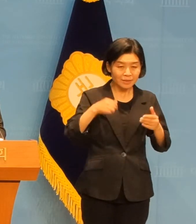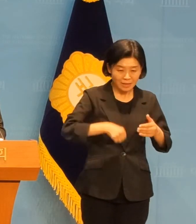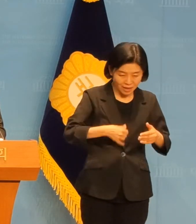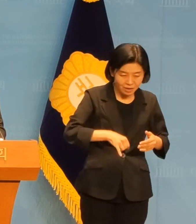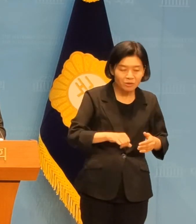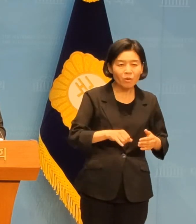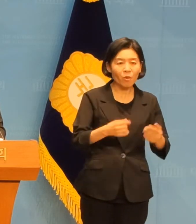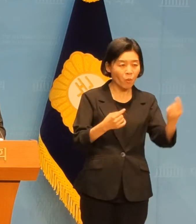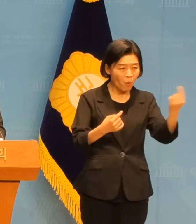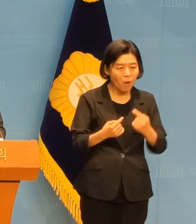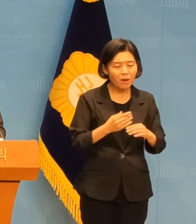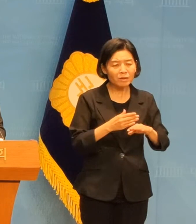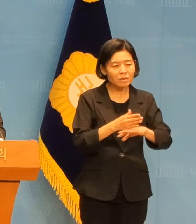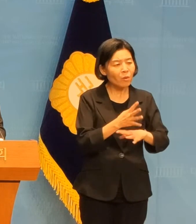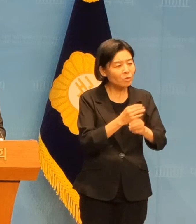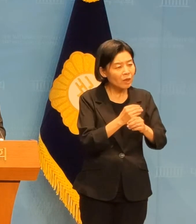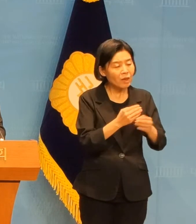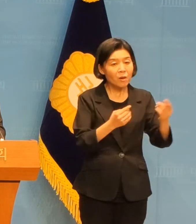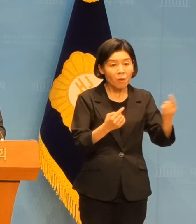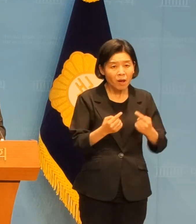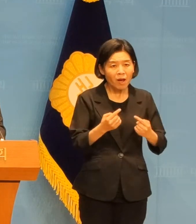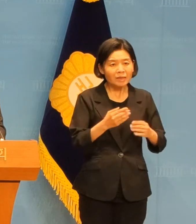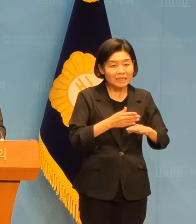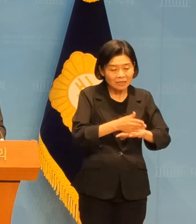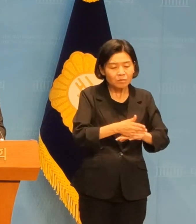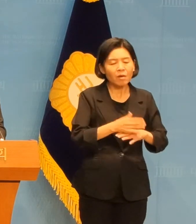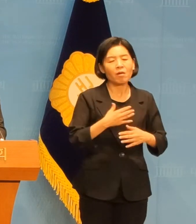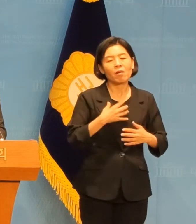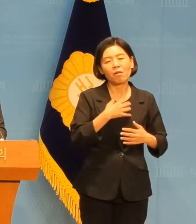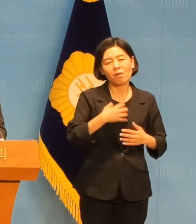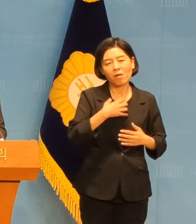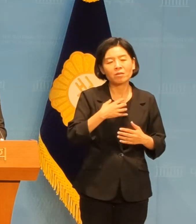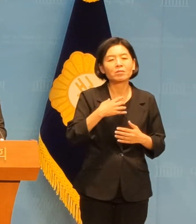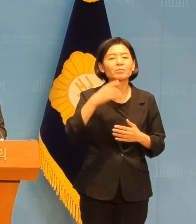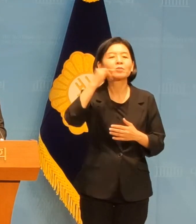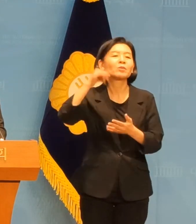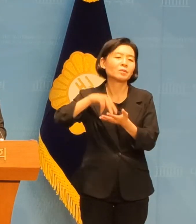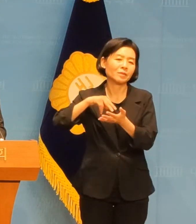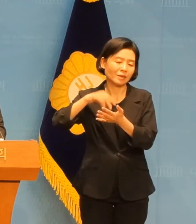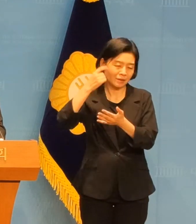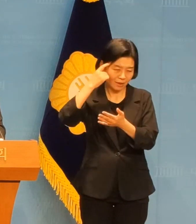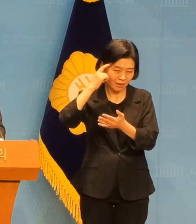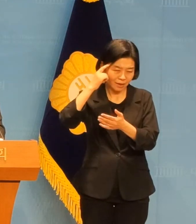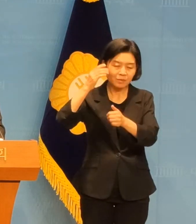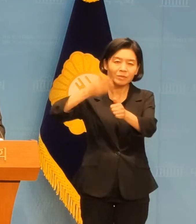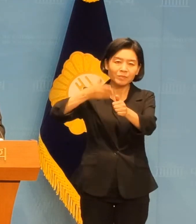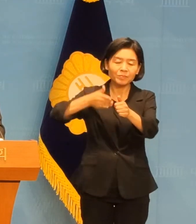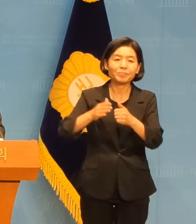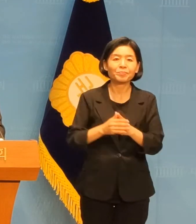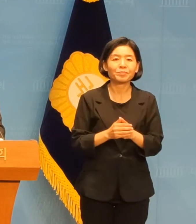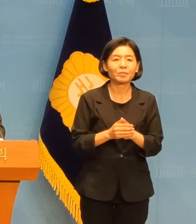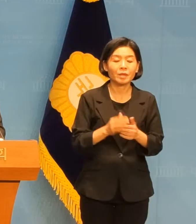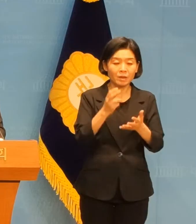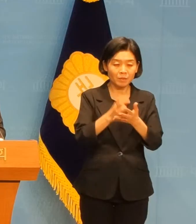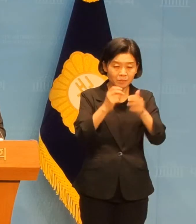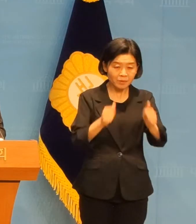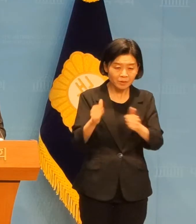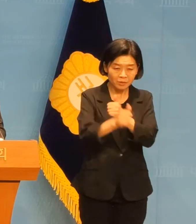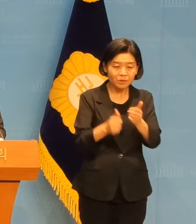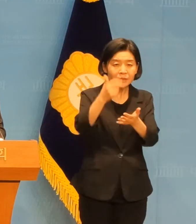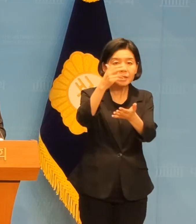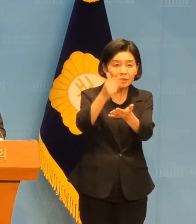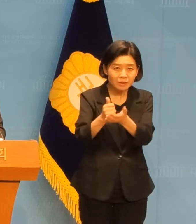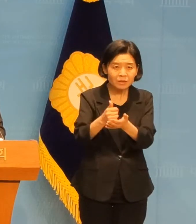부모들의 심정을 헤아려 주십시오. 그런 의미에서 추미애 법사위원장은